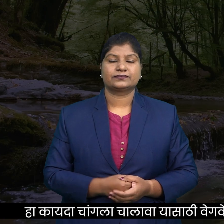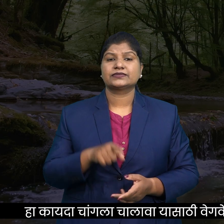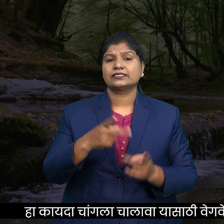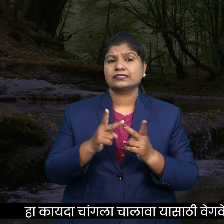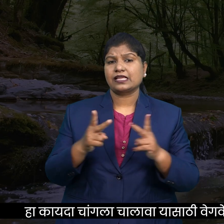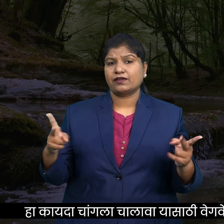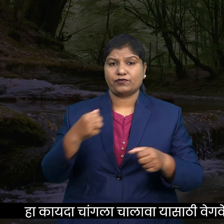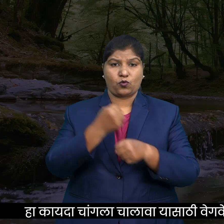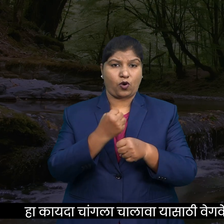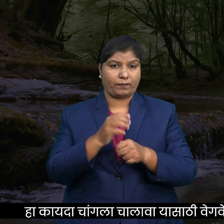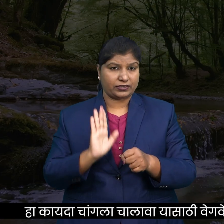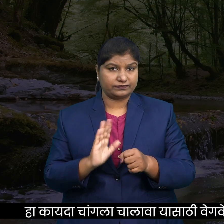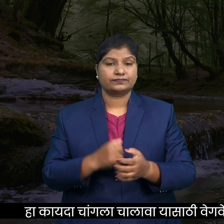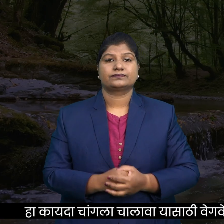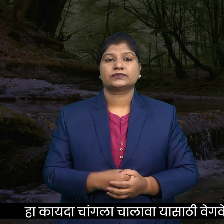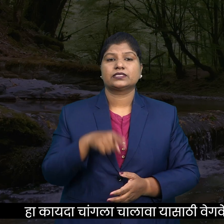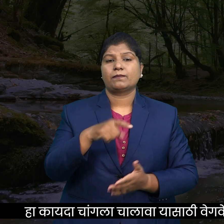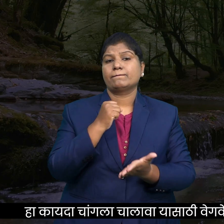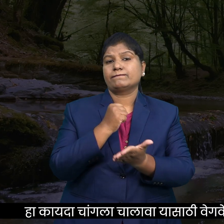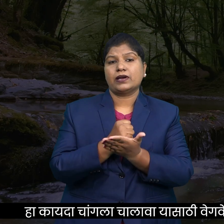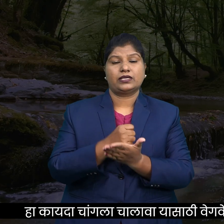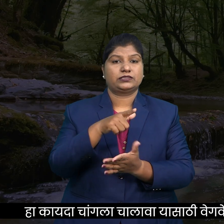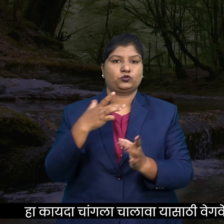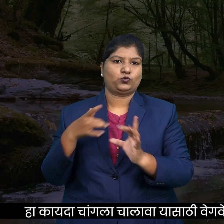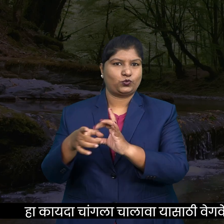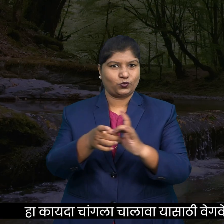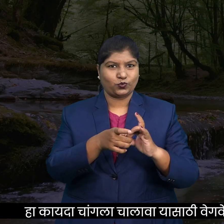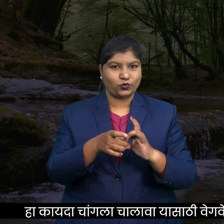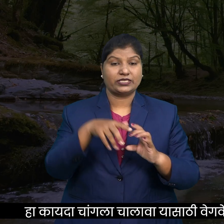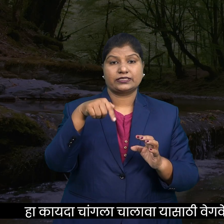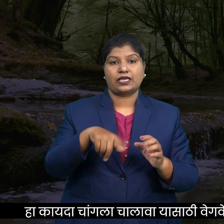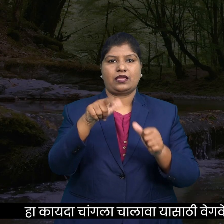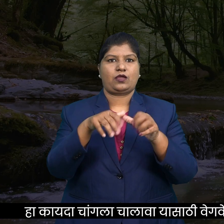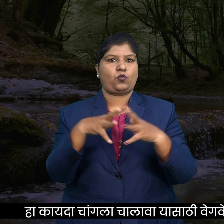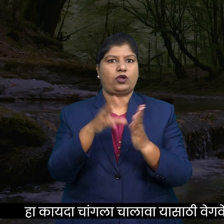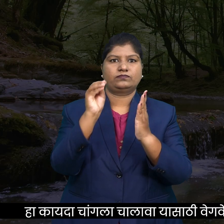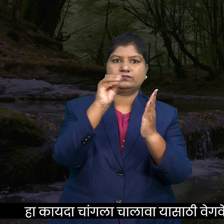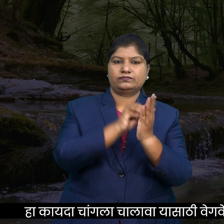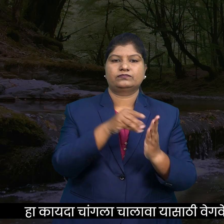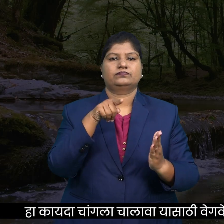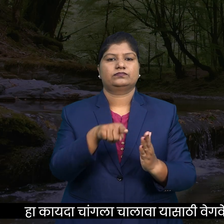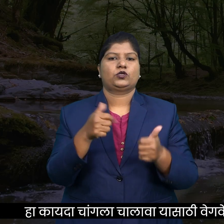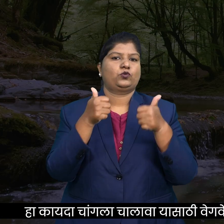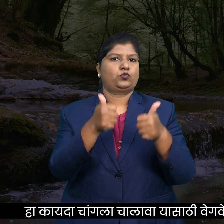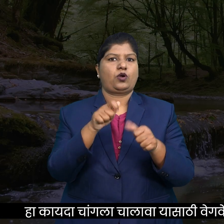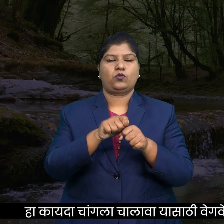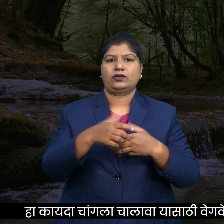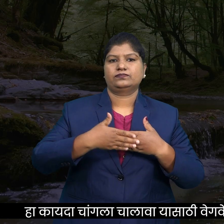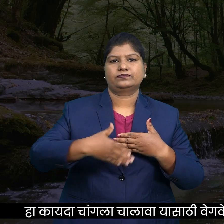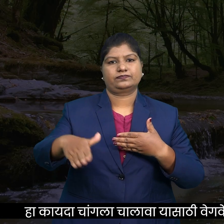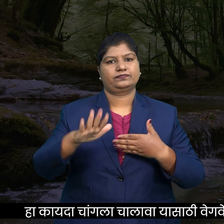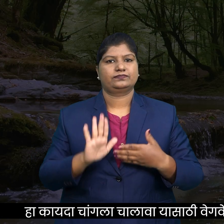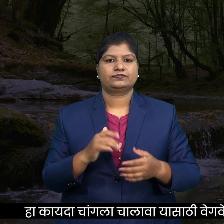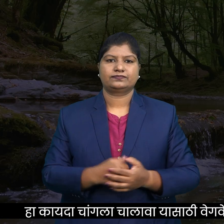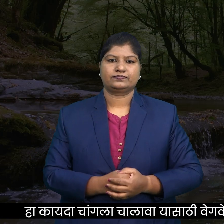हा कायदा चांगला चालावा यासाठी वेगवेगळ्या सरकारी भागांनी सहकार्य केले पाहिजे.